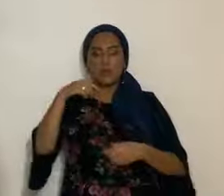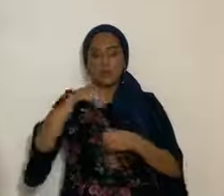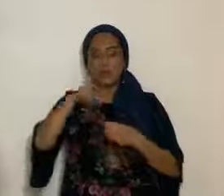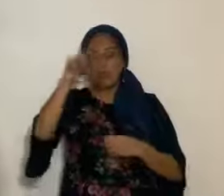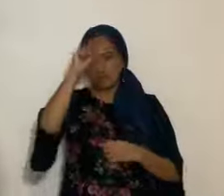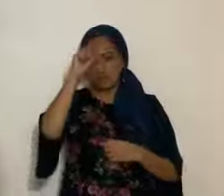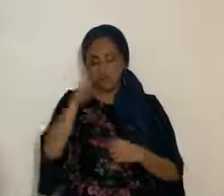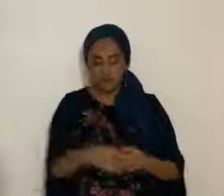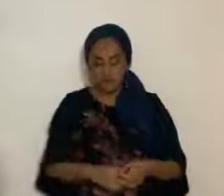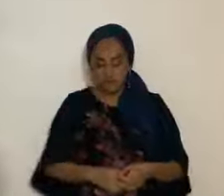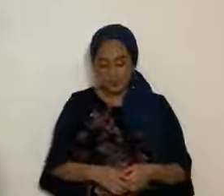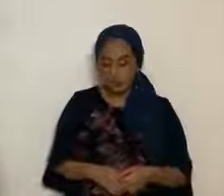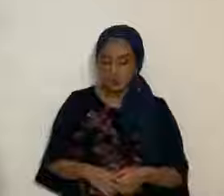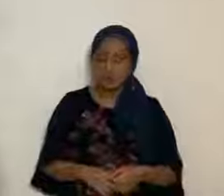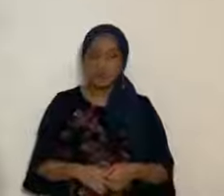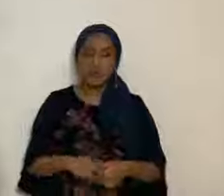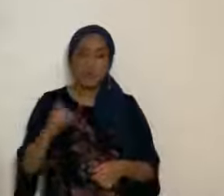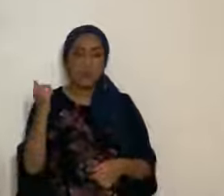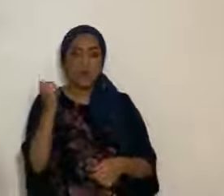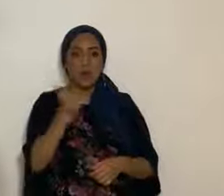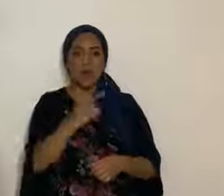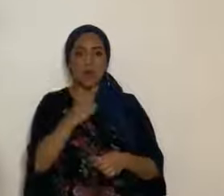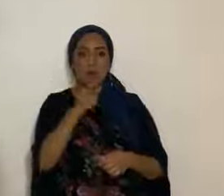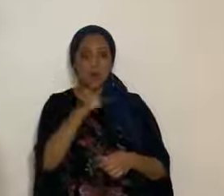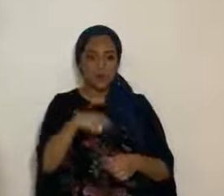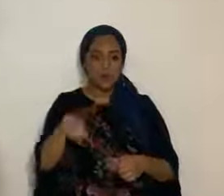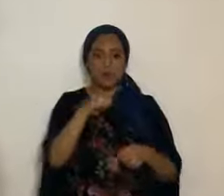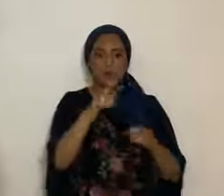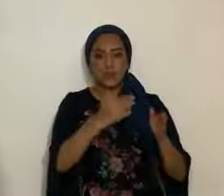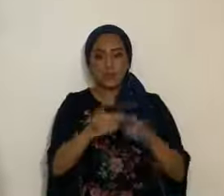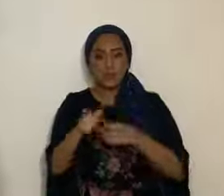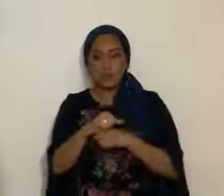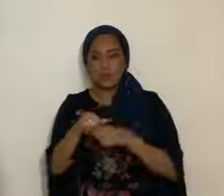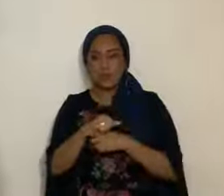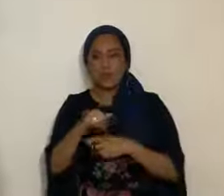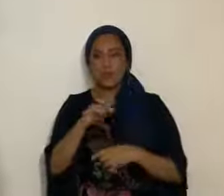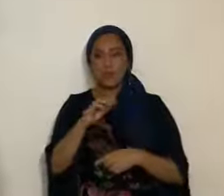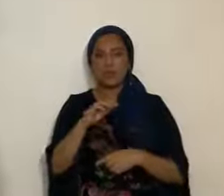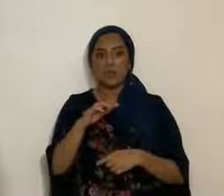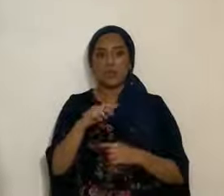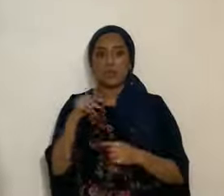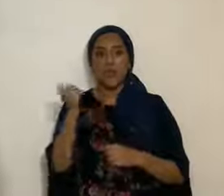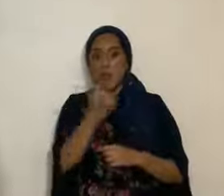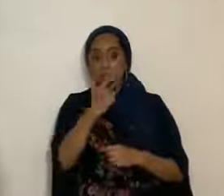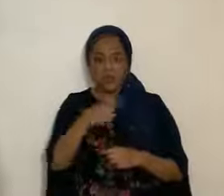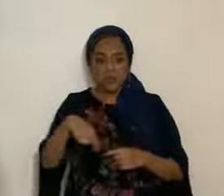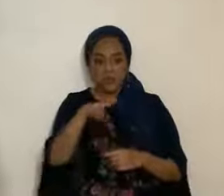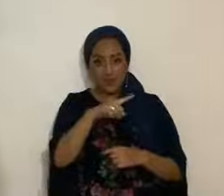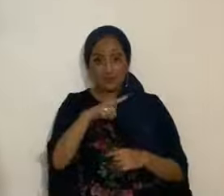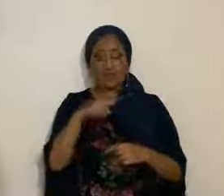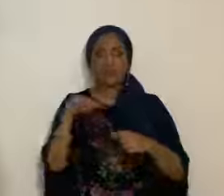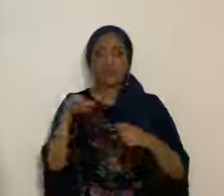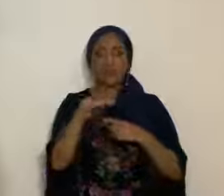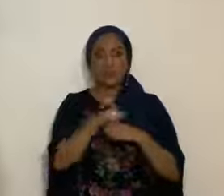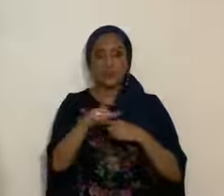Egipto. Todos estos preparativos de lo que sería todo esto en preparativo de lo que sería